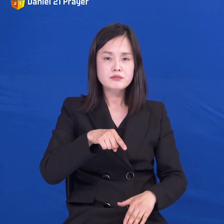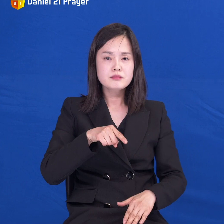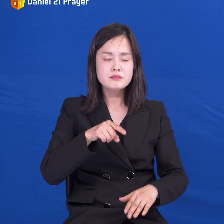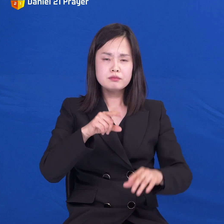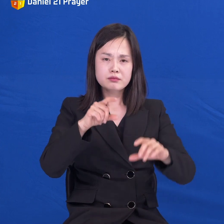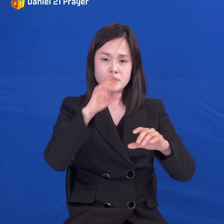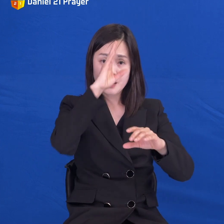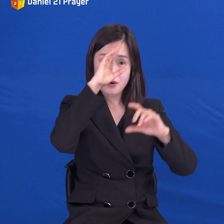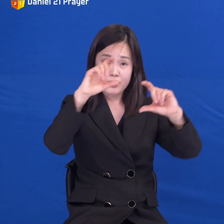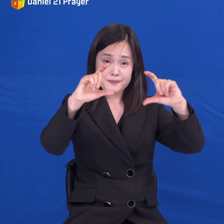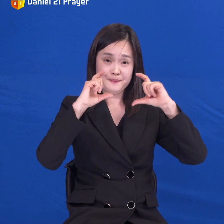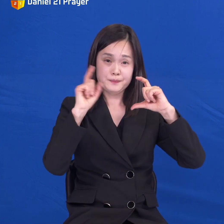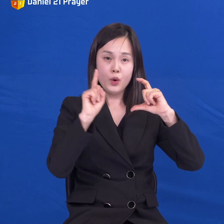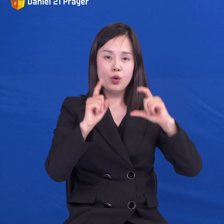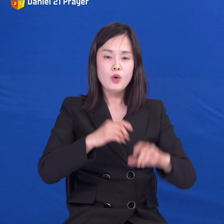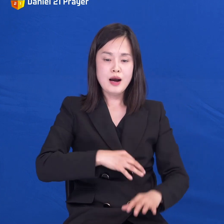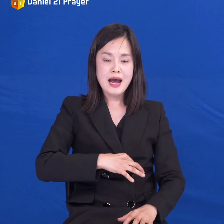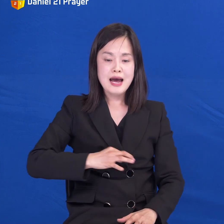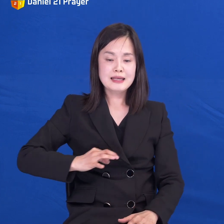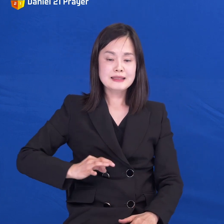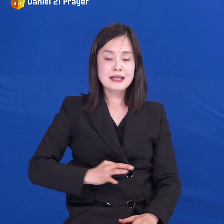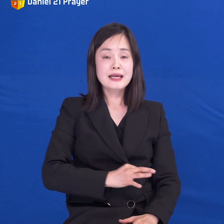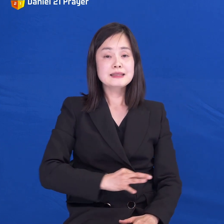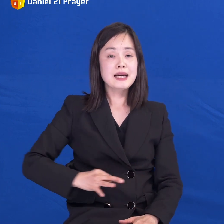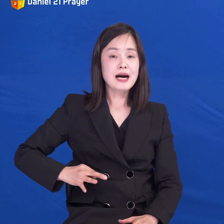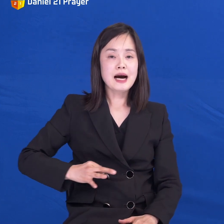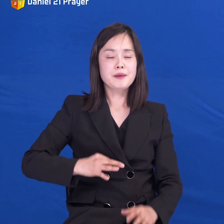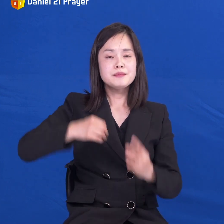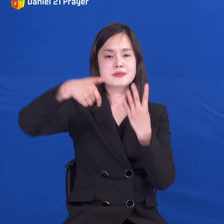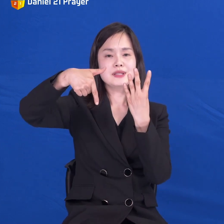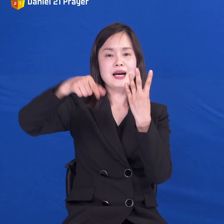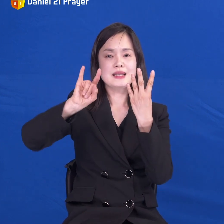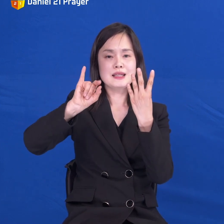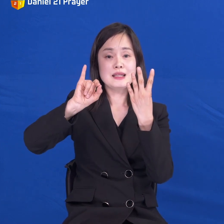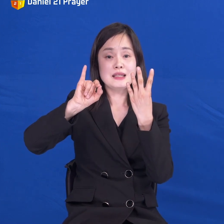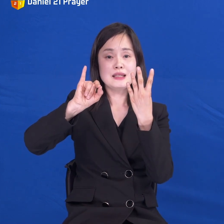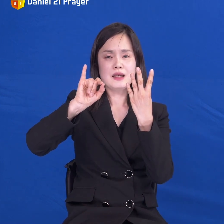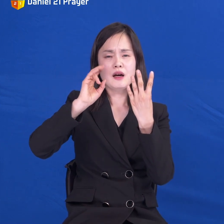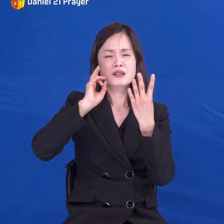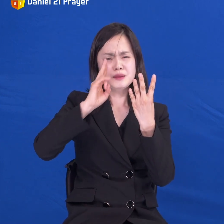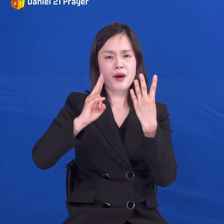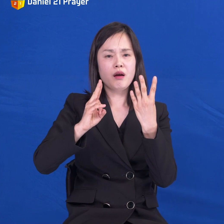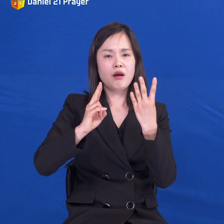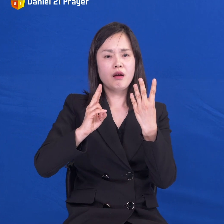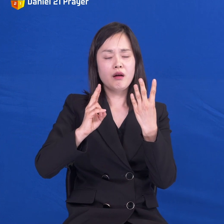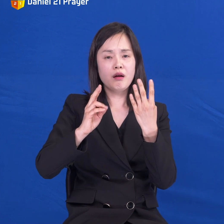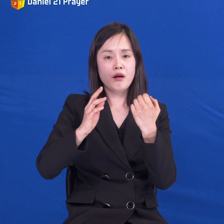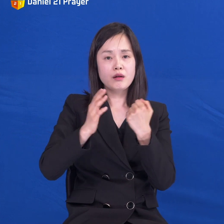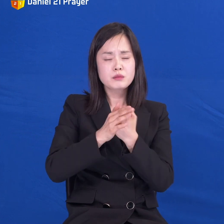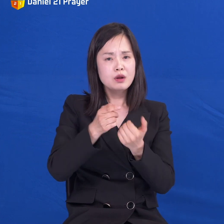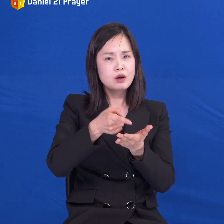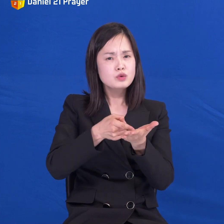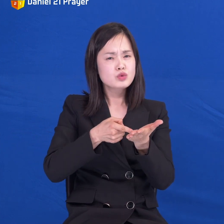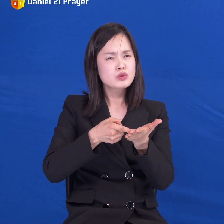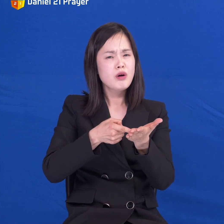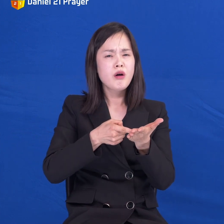수술이 안 된다는 거예요. 왜? 이미 늦었다는 거예요. 이 정도면은 배를 갈랐다가 다시 닫아야 된다는 거예요.